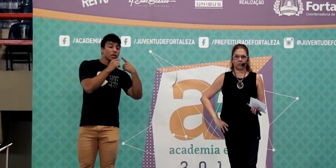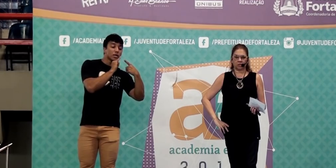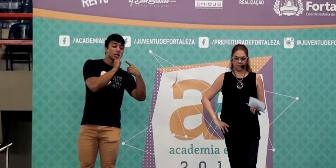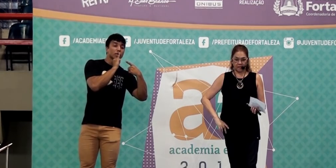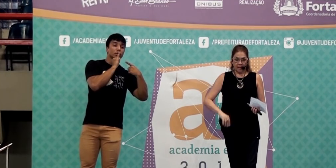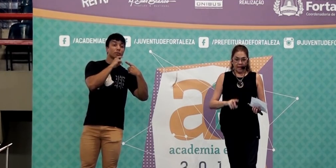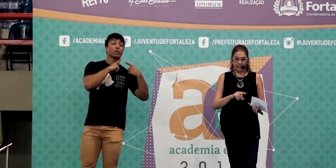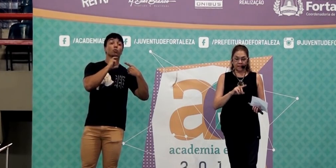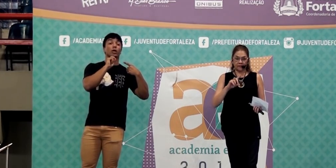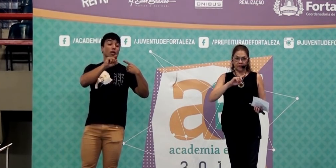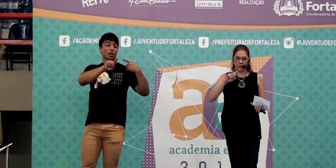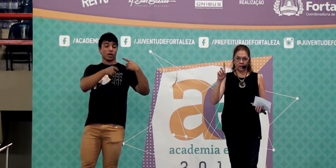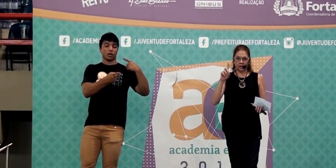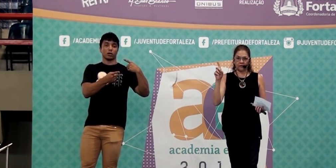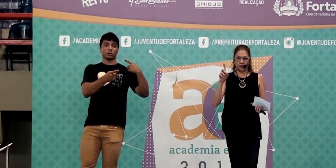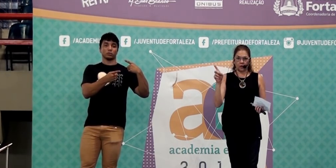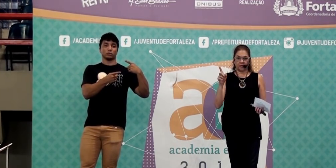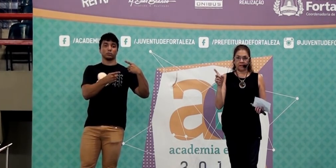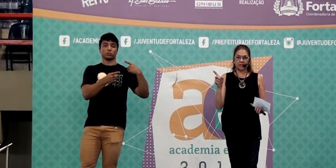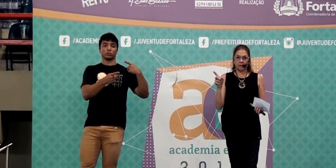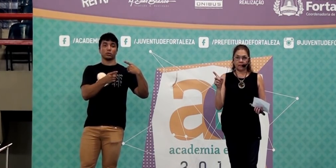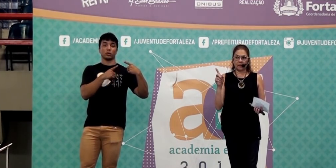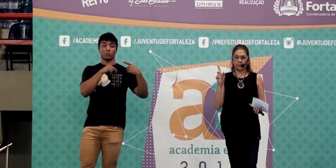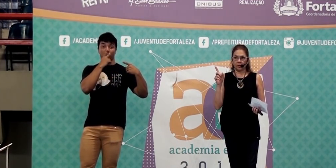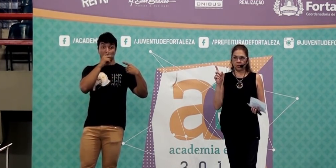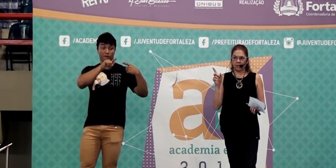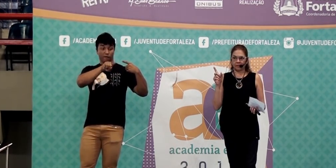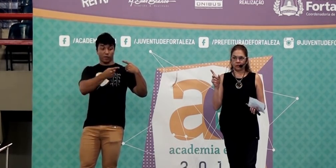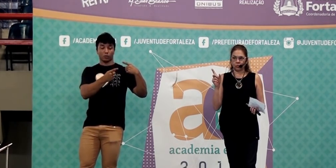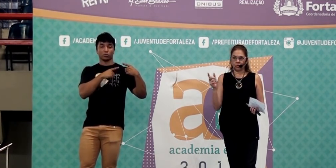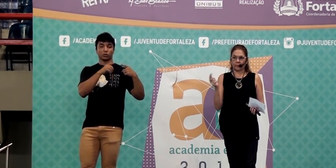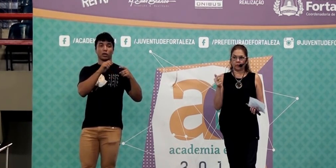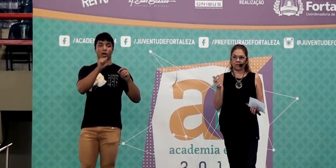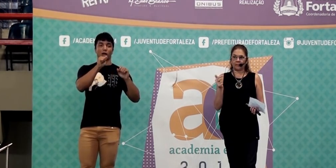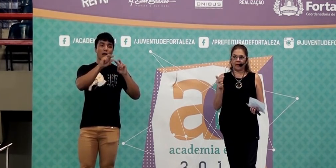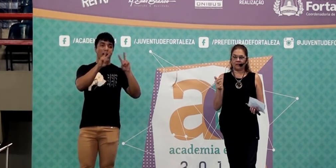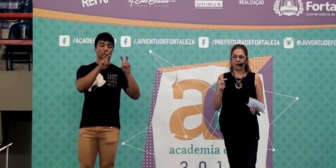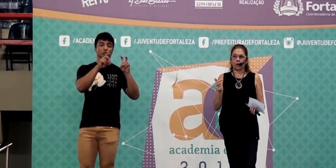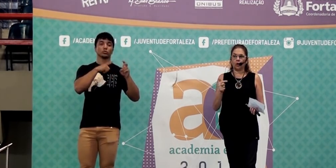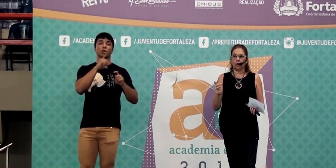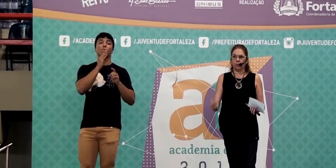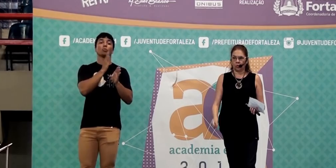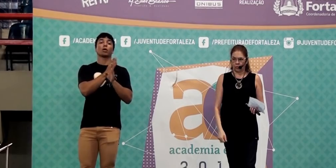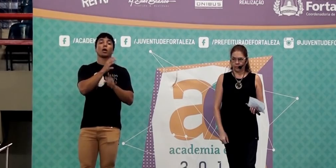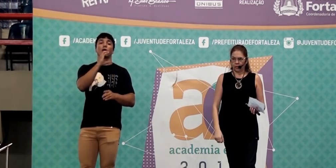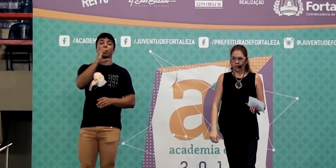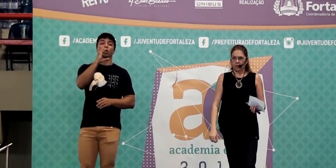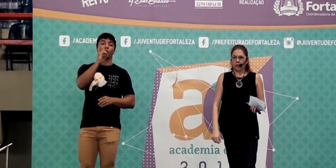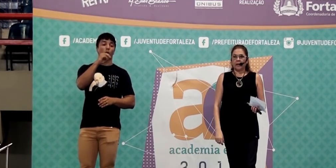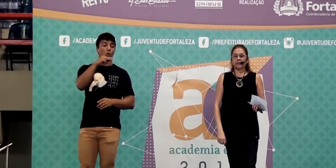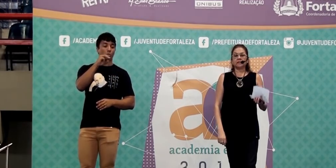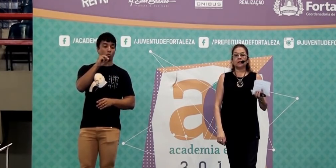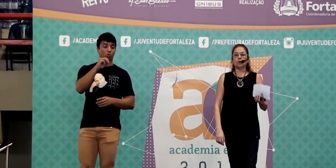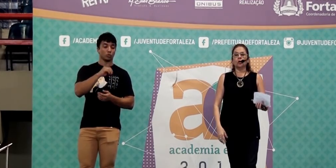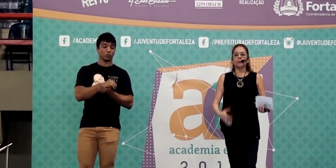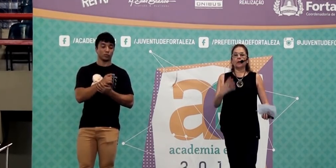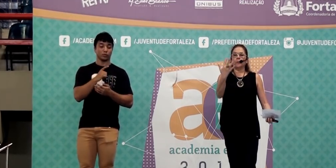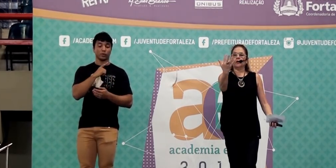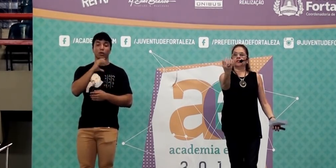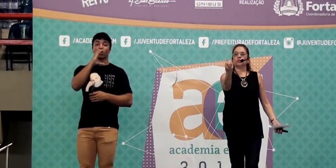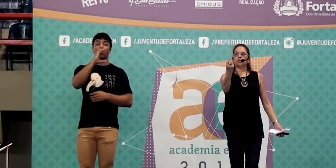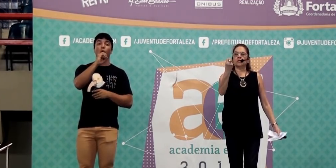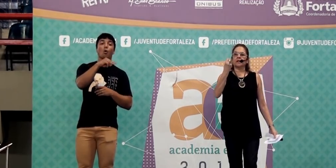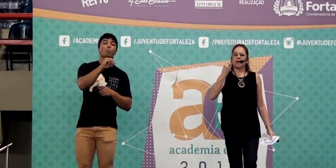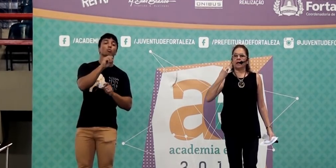vírgula antes. Essa vírgula que ficou em cima, depois de assunto, é por conta da palavra como. Esse como